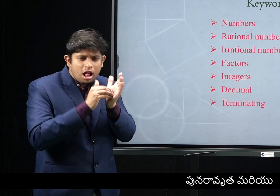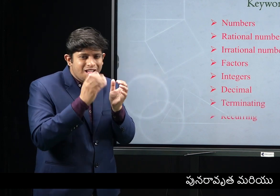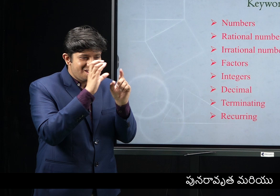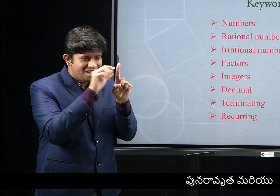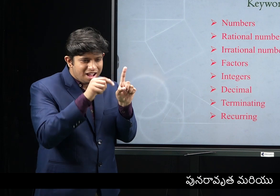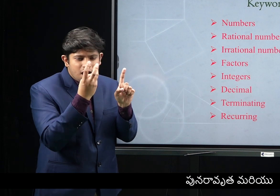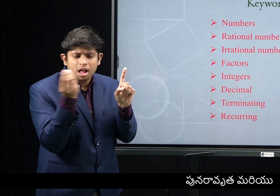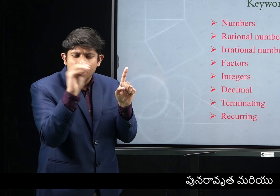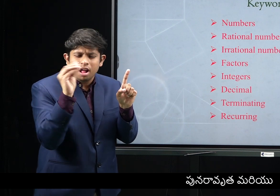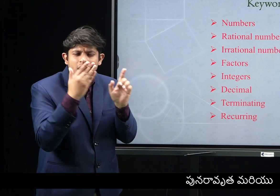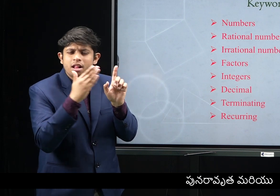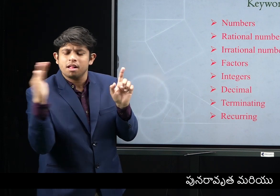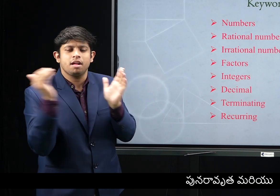పునరావృత మరియు